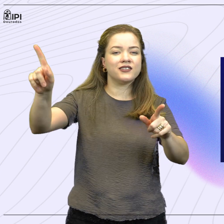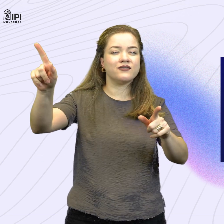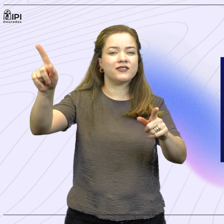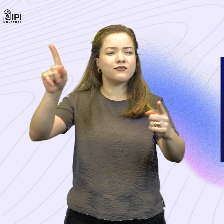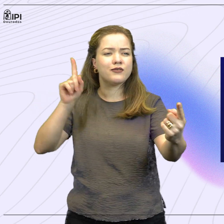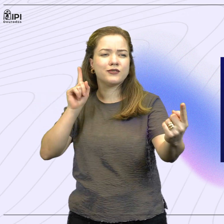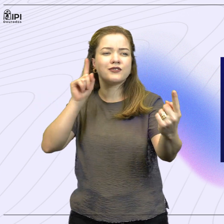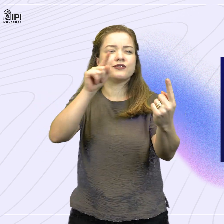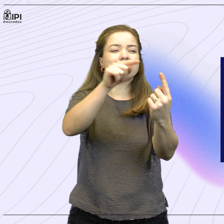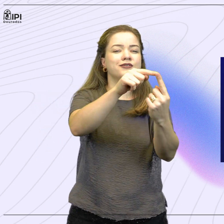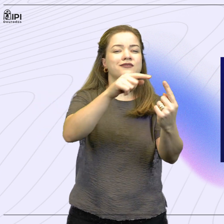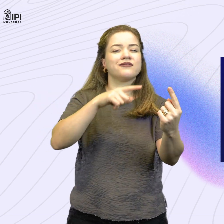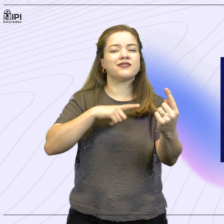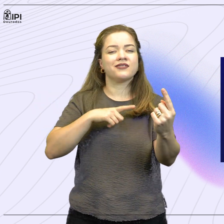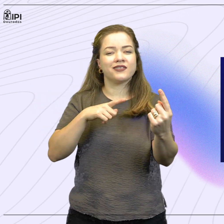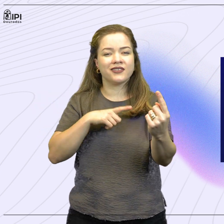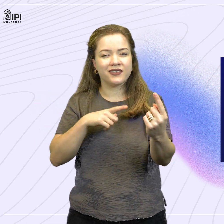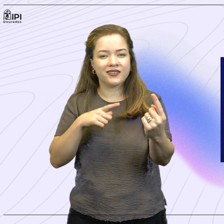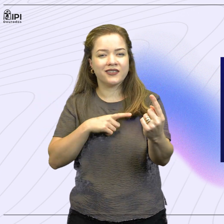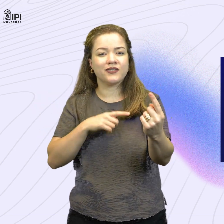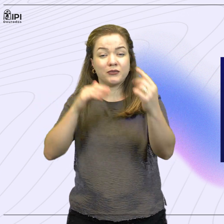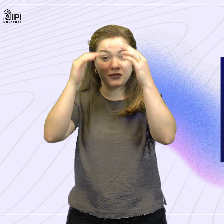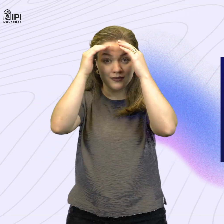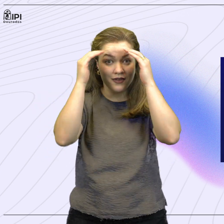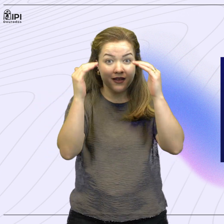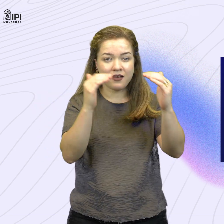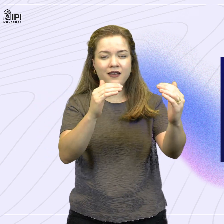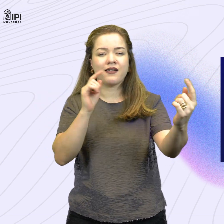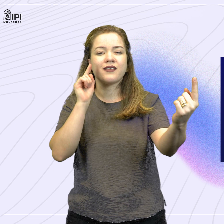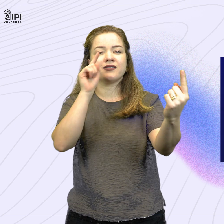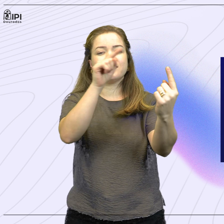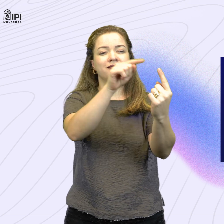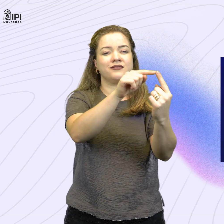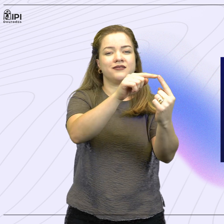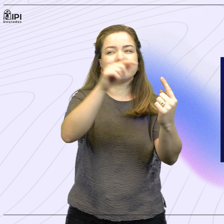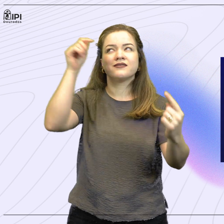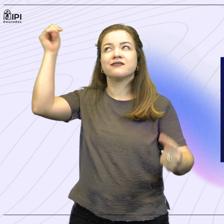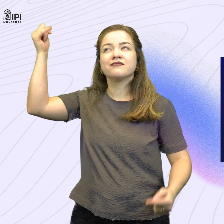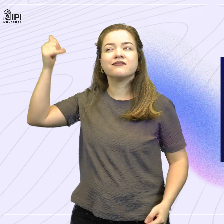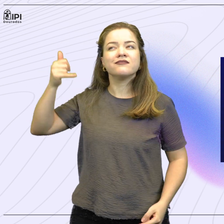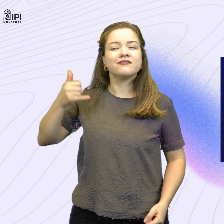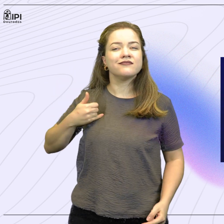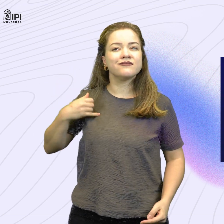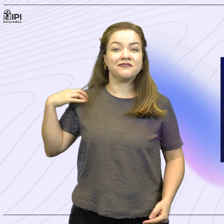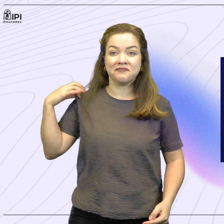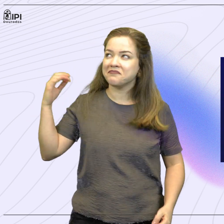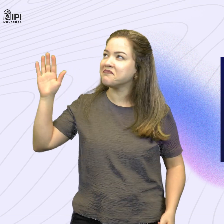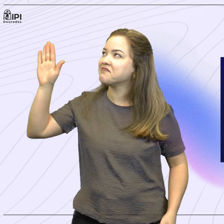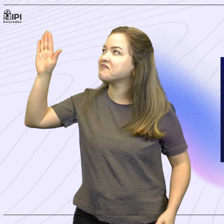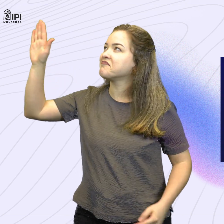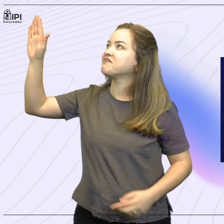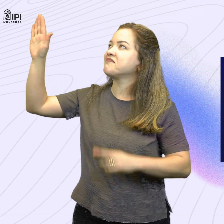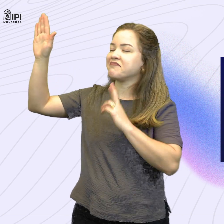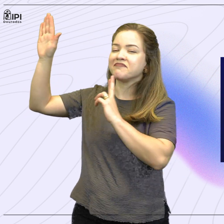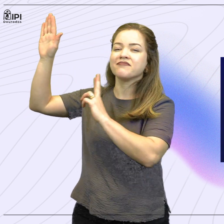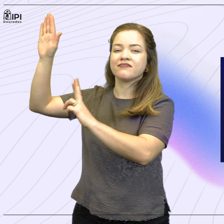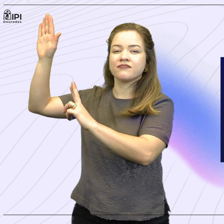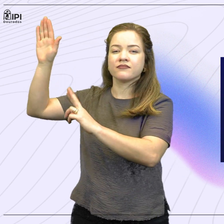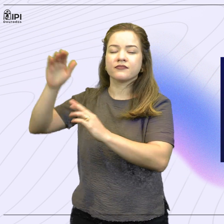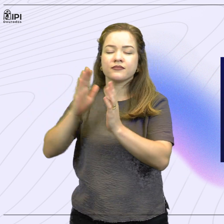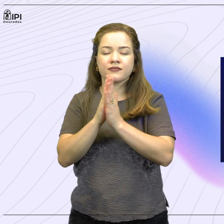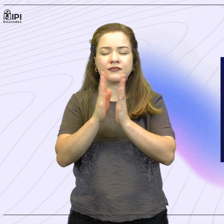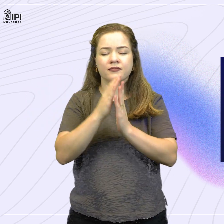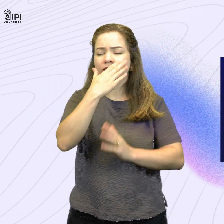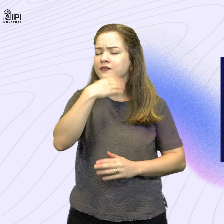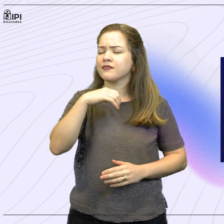missão, alguém que faz cumprir essa missão, alguém que ouve do Senhor e se coloca à disposição do Senhor para fazer mais. Por isso, Pai, no nome de